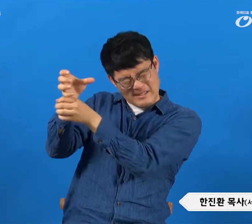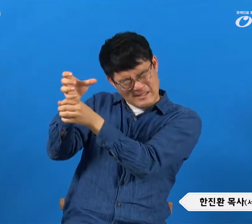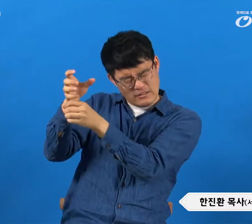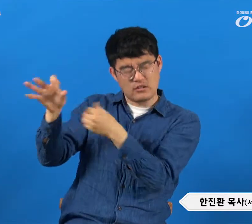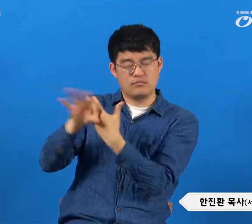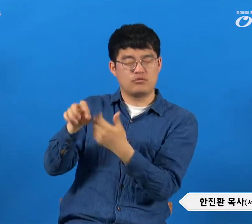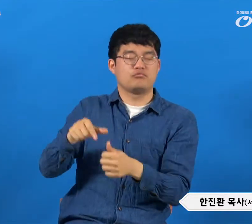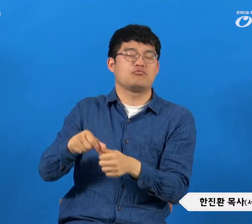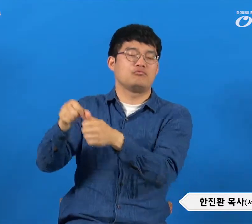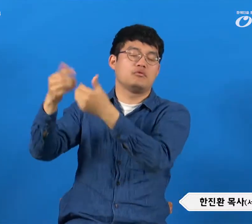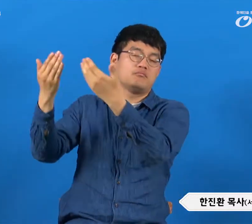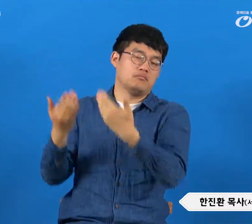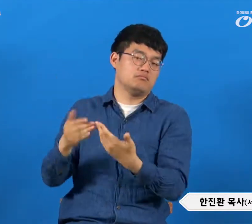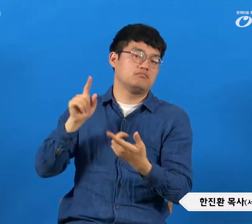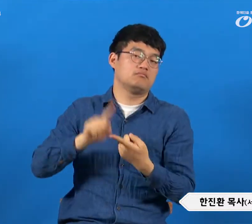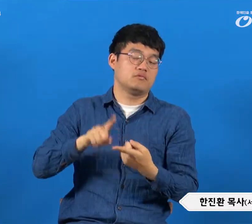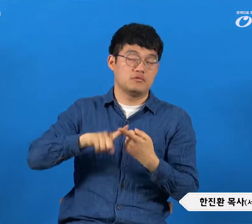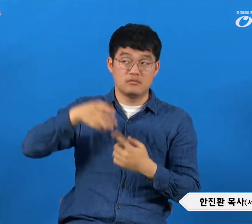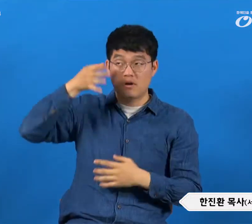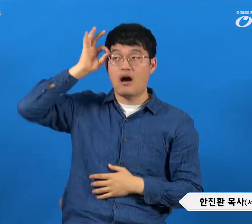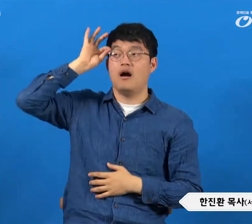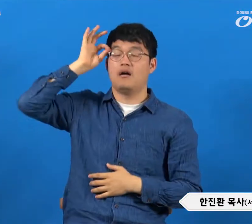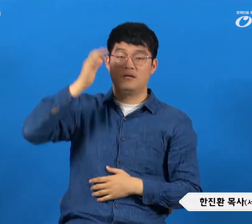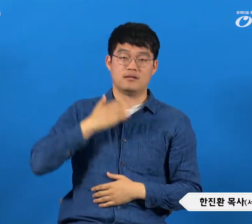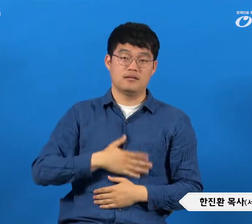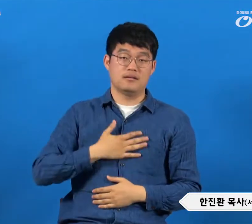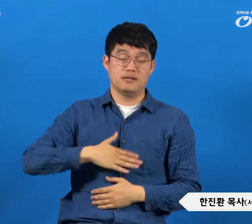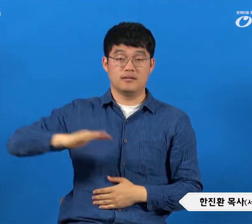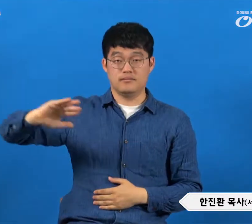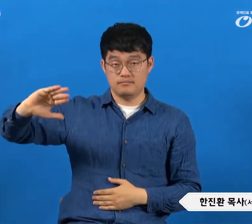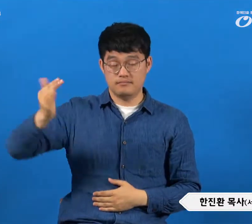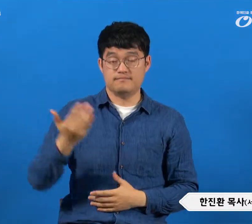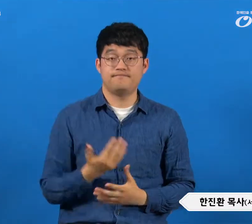붙들면 구원받는 것인 것을 알게 되었습니다.